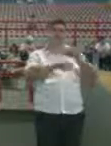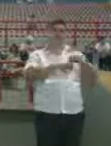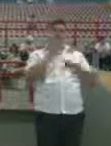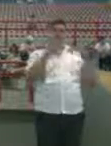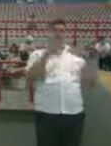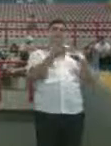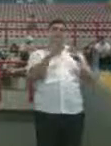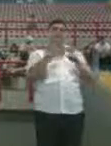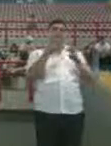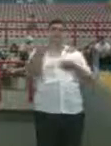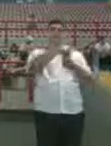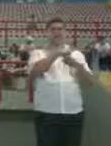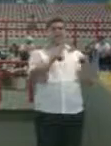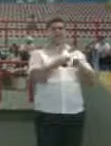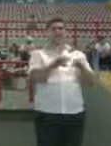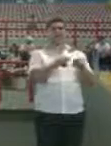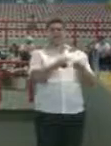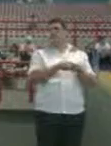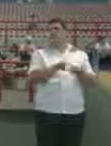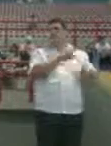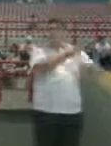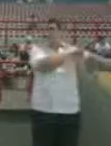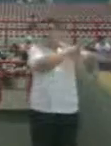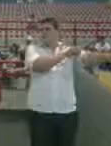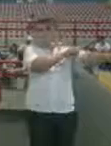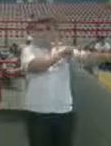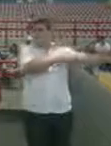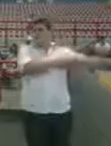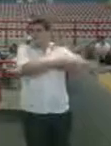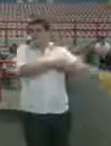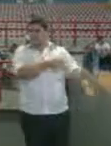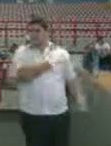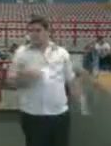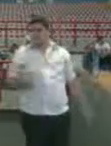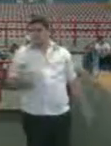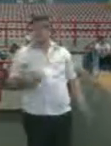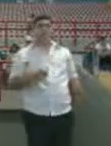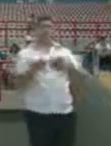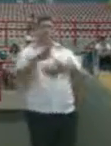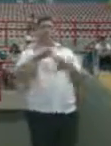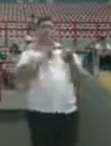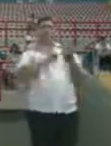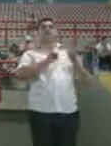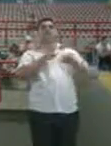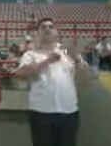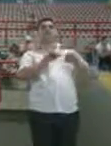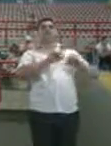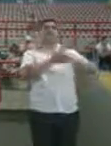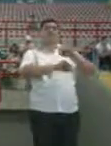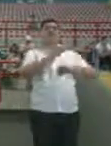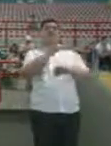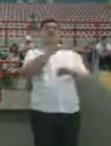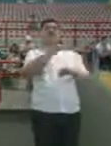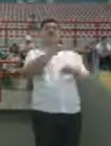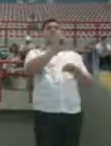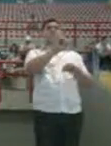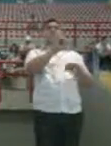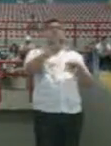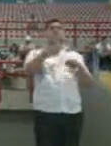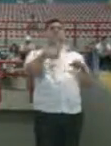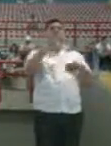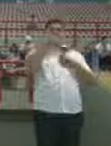dano atmosférico. Quando você queima, você está retirando carbono do subsolo e você está pondo esse carbono na atmosfera. Nós